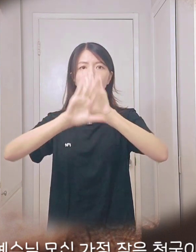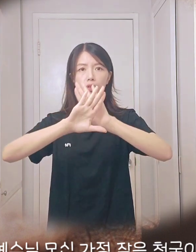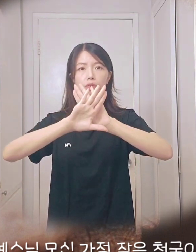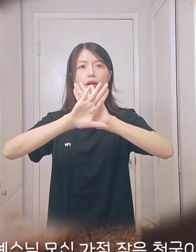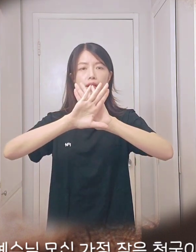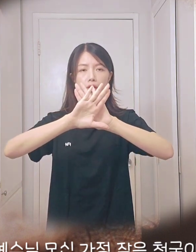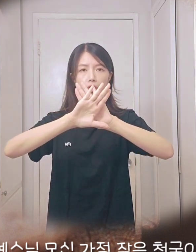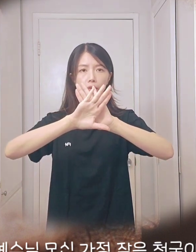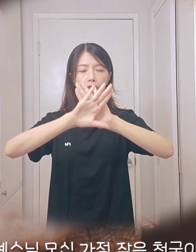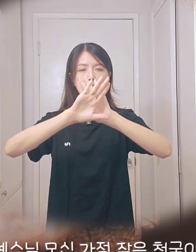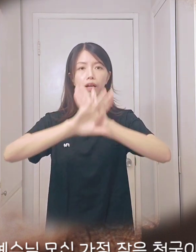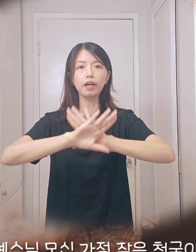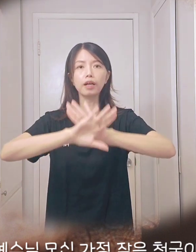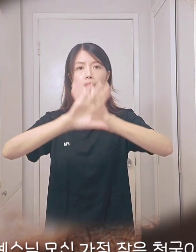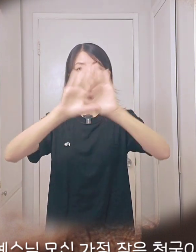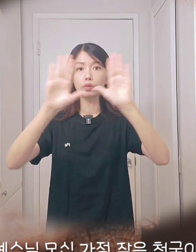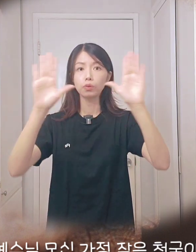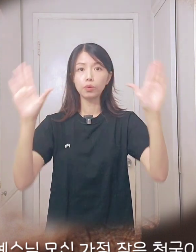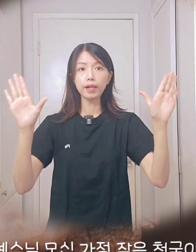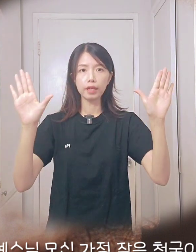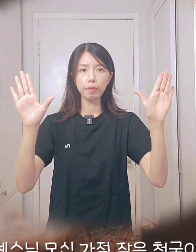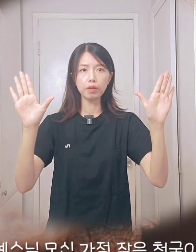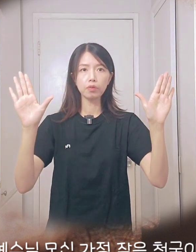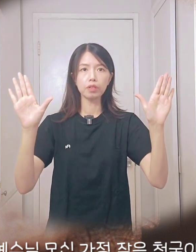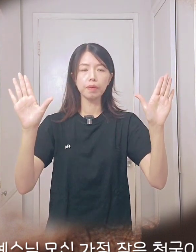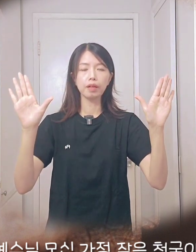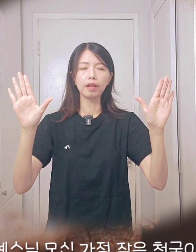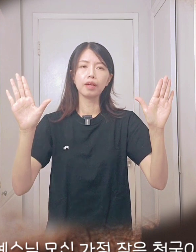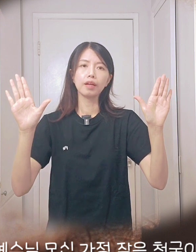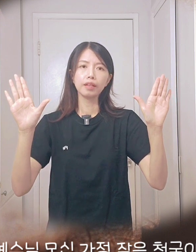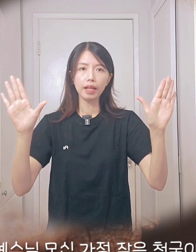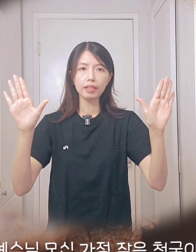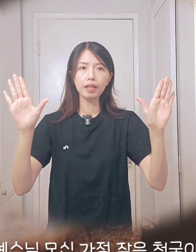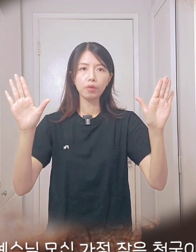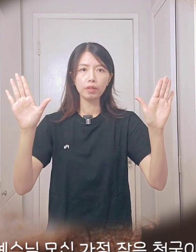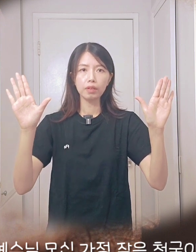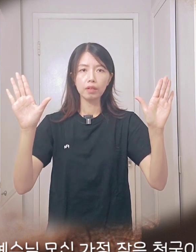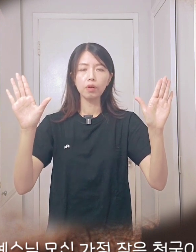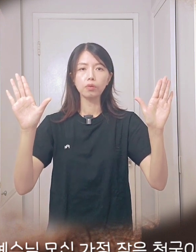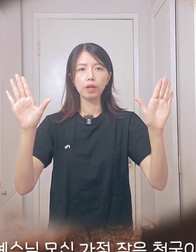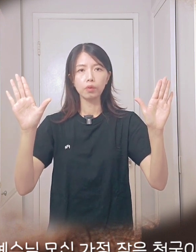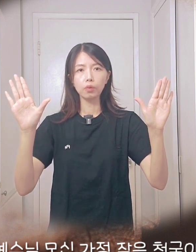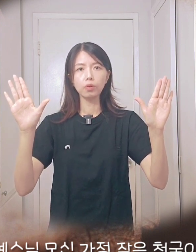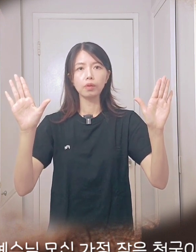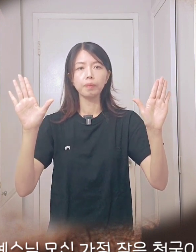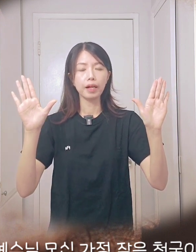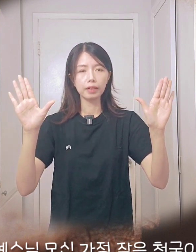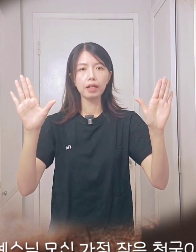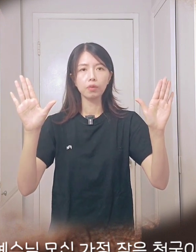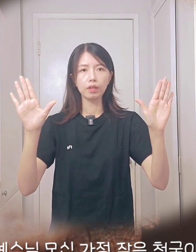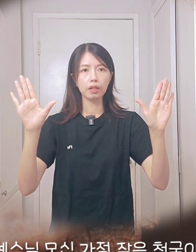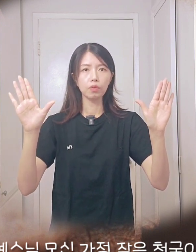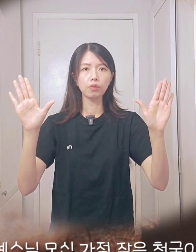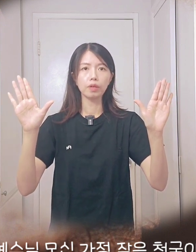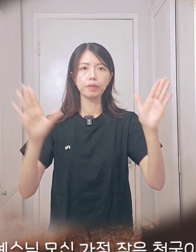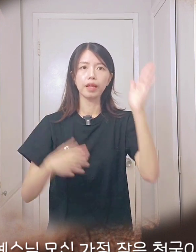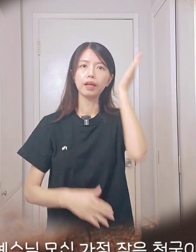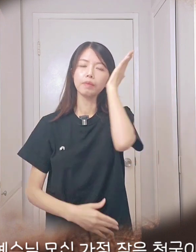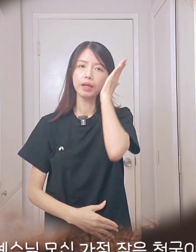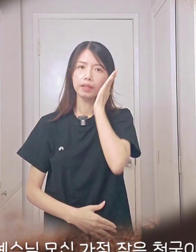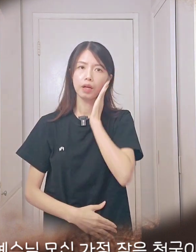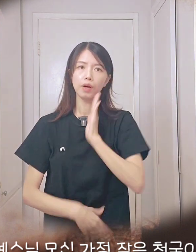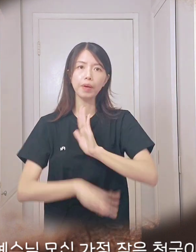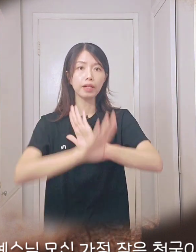해주시고 중간에서 겹쳤다가 밖으로 활짝 펼쳐주시면 낮이라고 한 뜻의 수어도 되고 밝다라고 한 뜻의 수어도